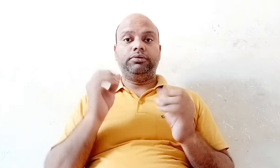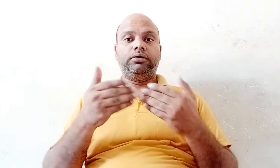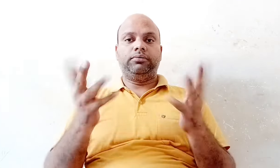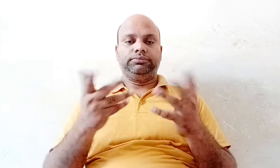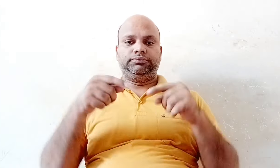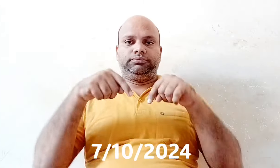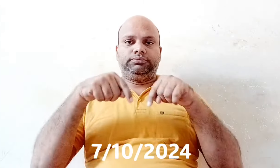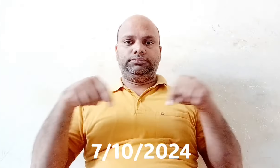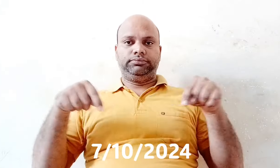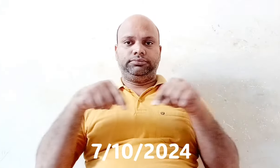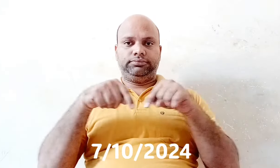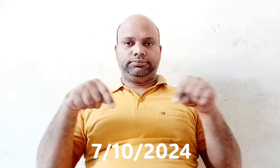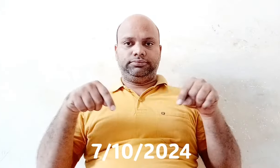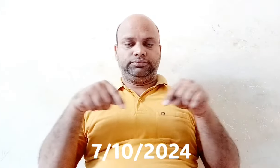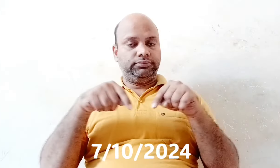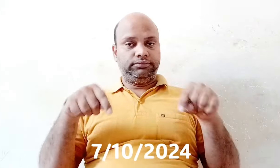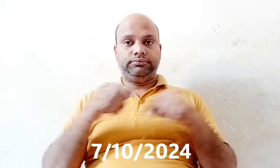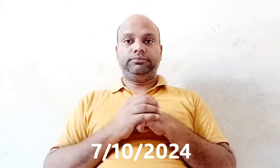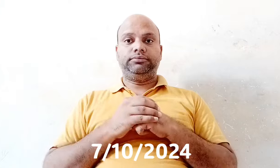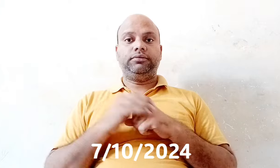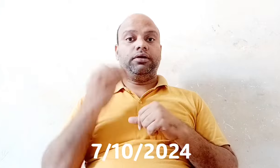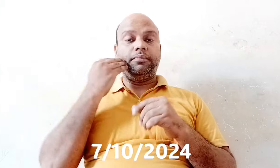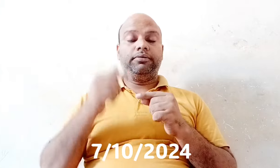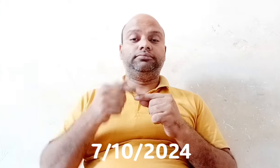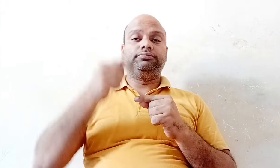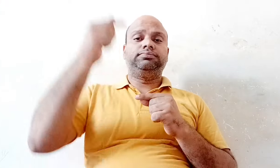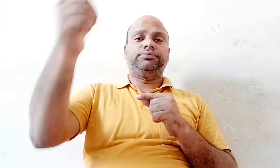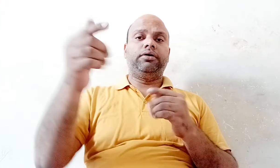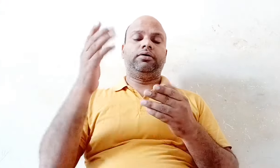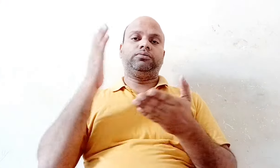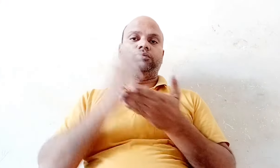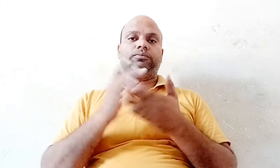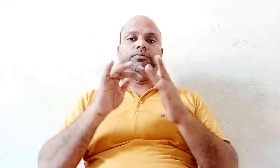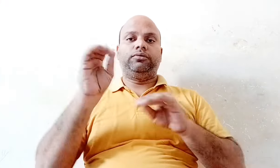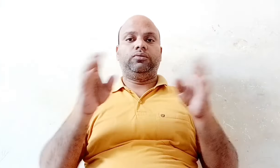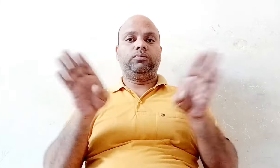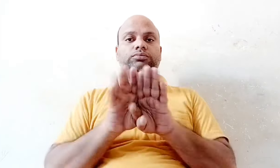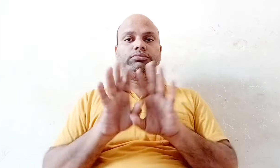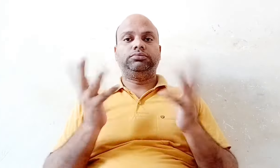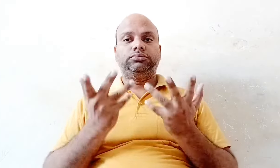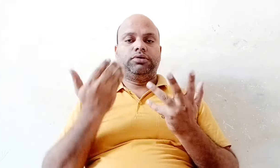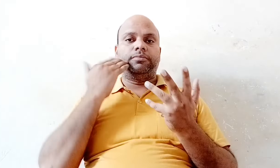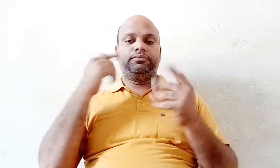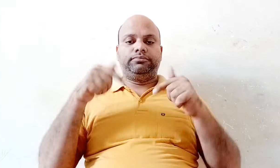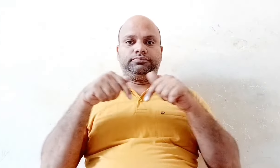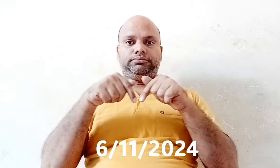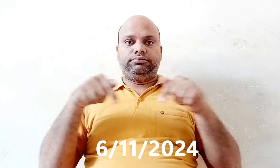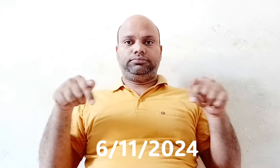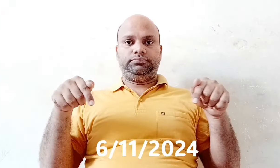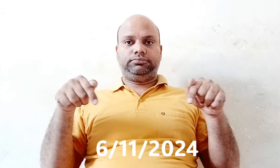गई त्रुटियों में दिनांक 11/11/2024 से 25/11/2024 रात्रि के 11:59 तक संशोधन